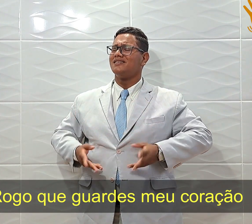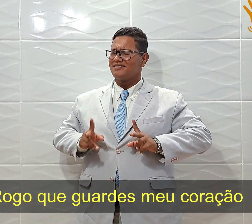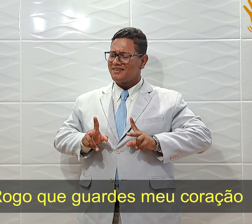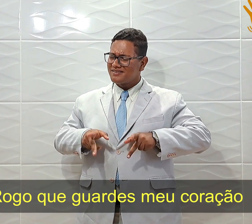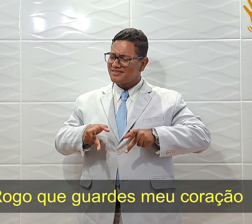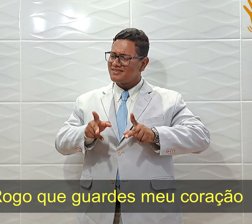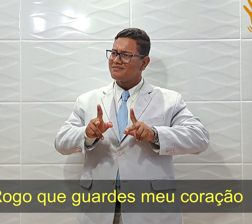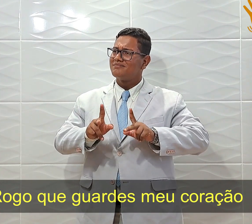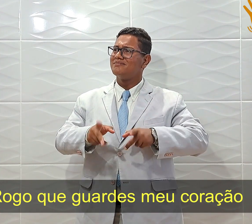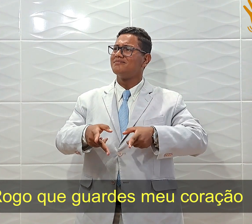coração